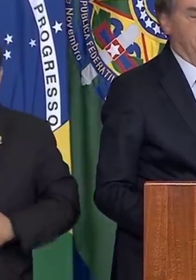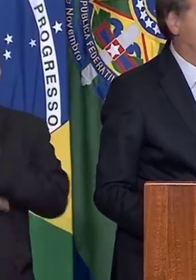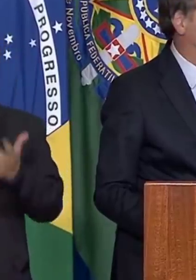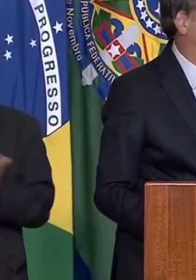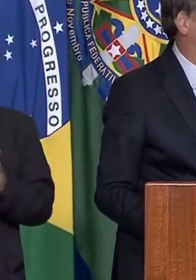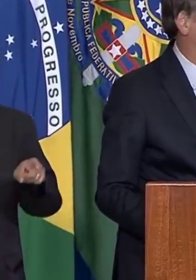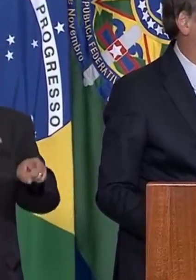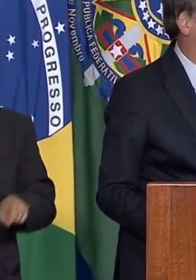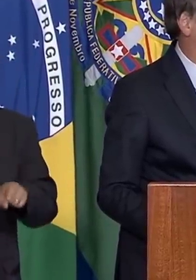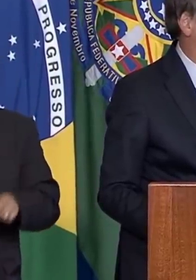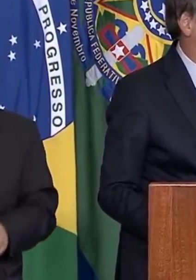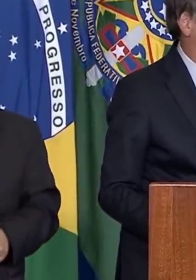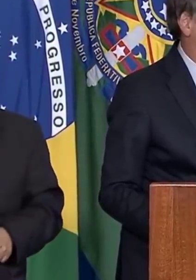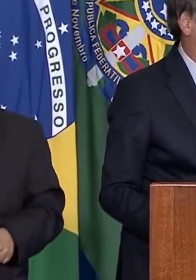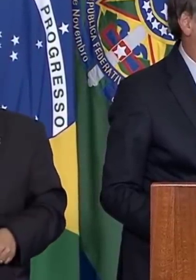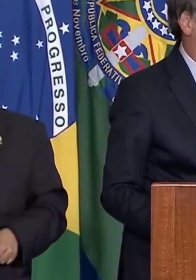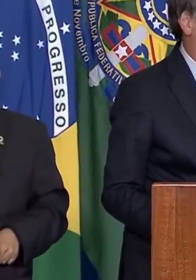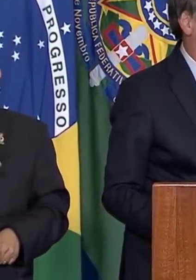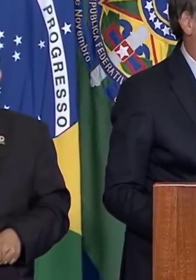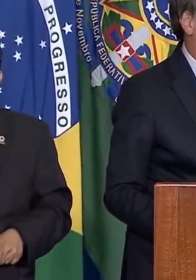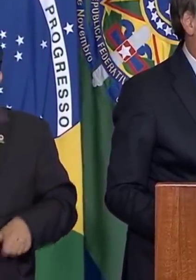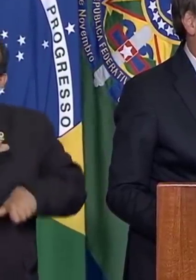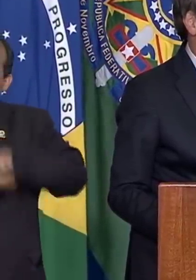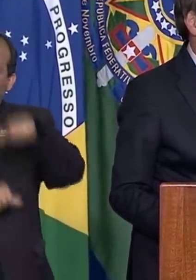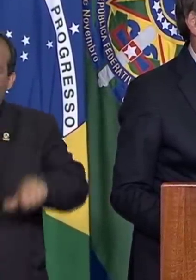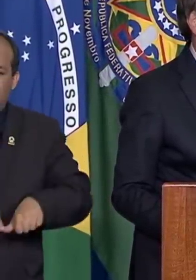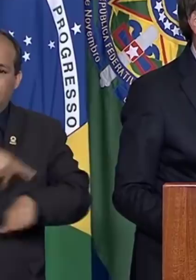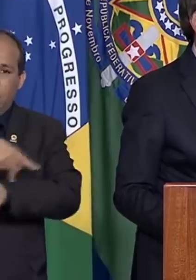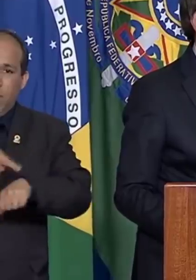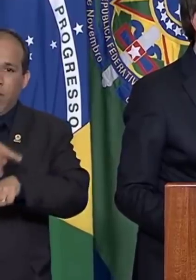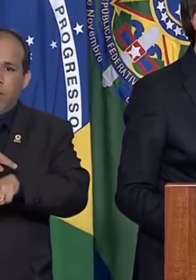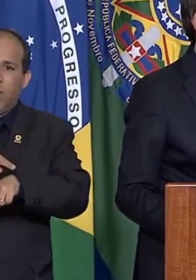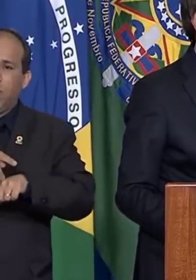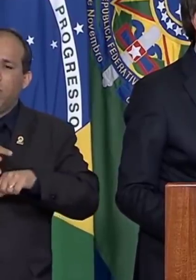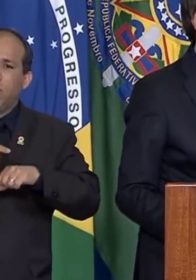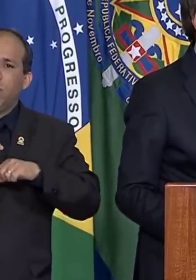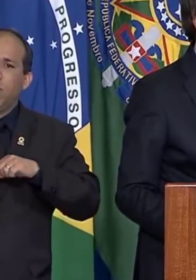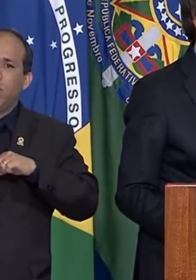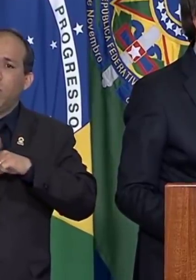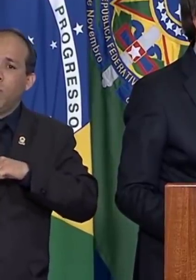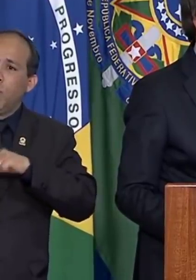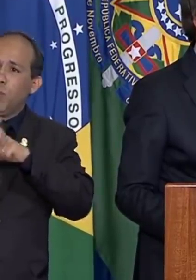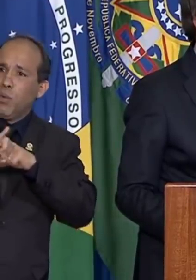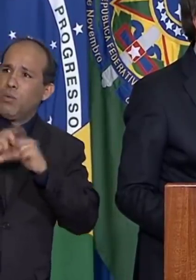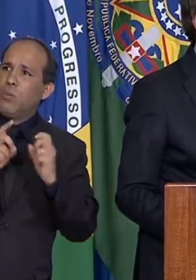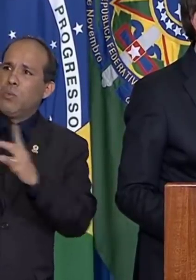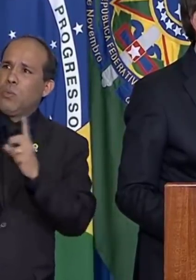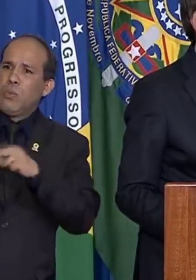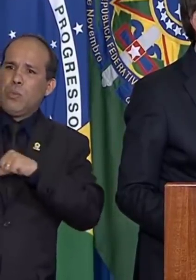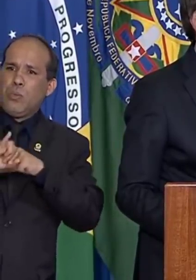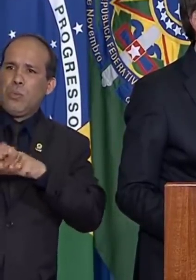setor agrícola, que conseguimos transformar um país importador nesta potência de hoje,